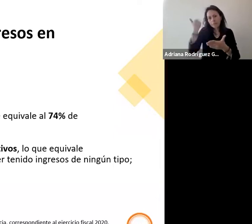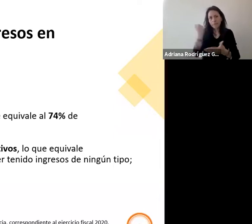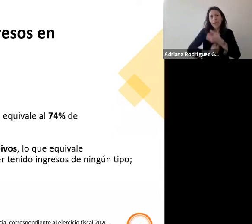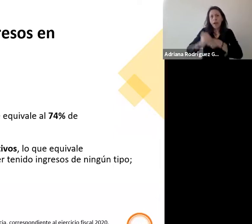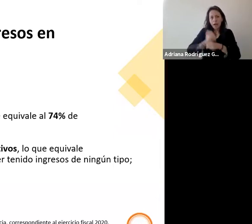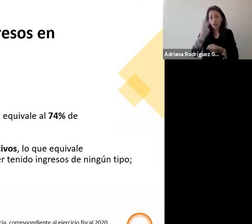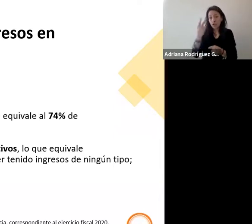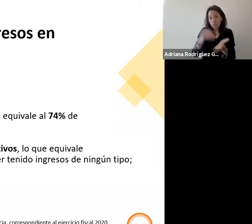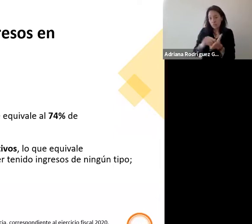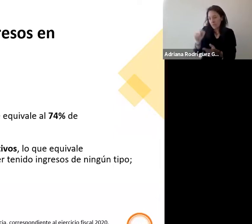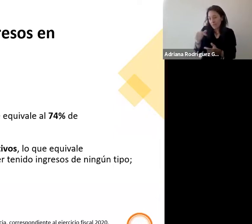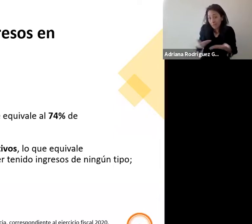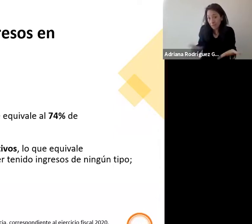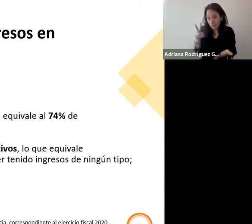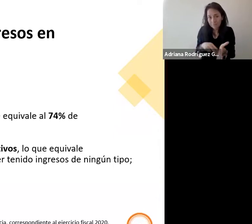que está